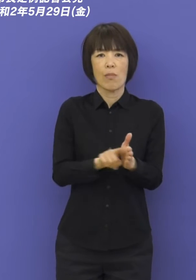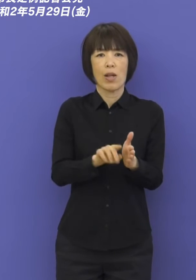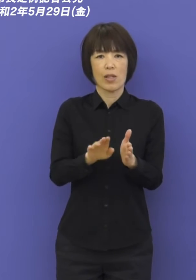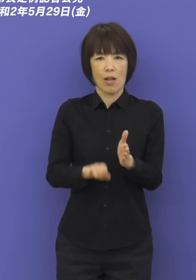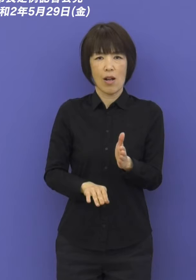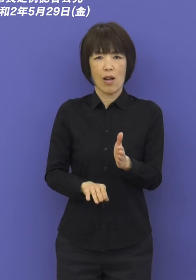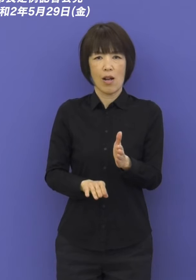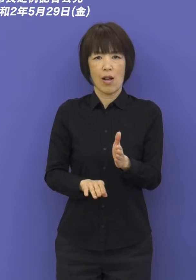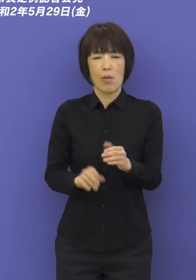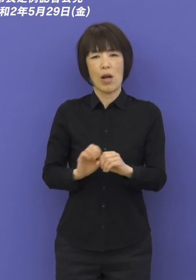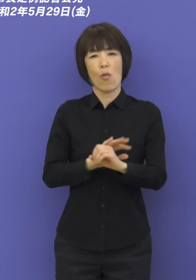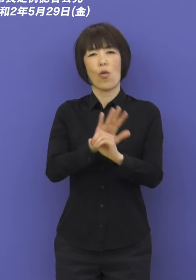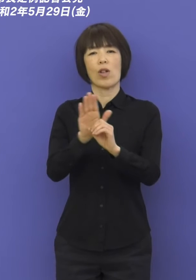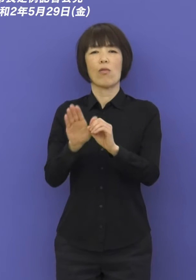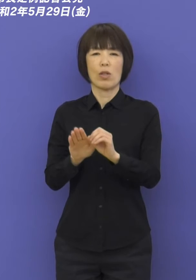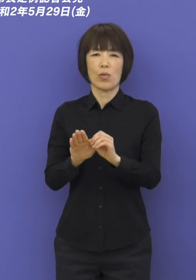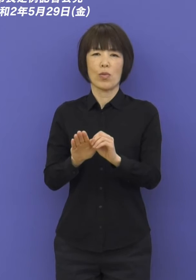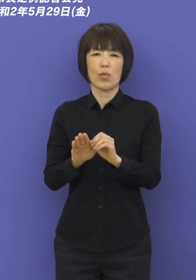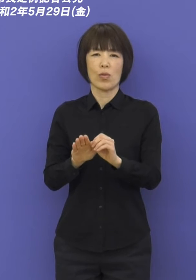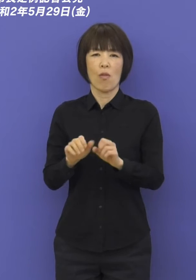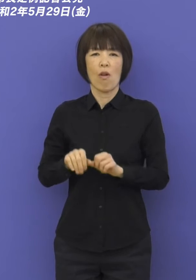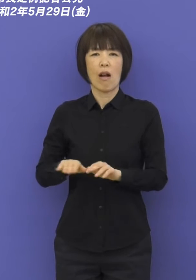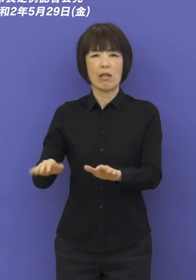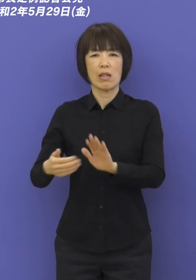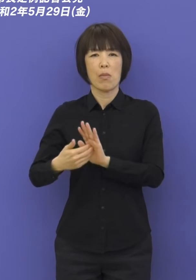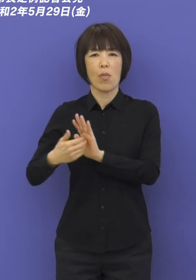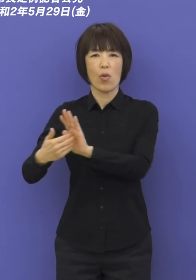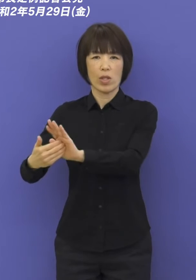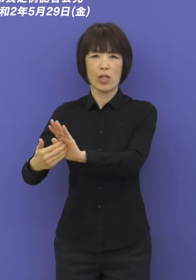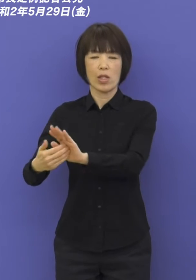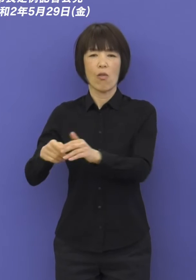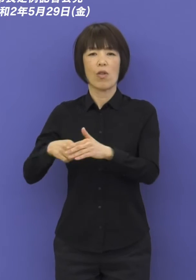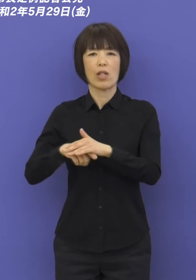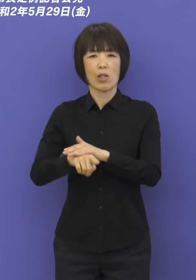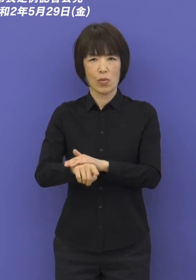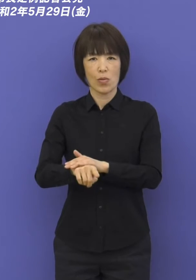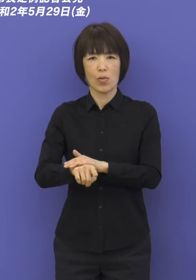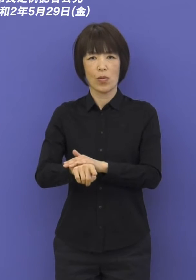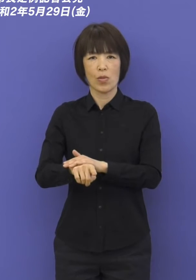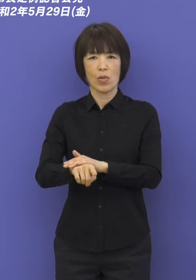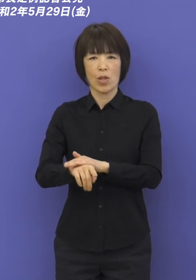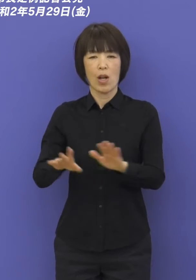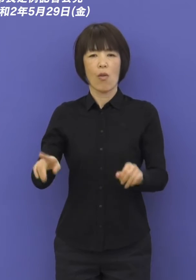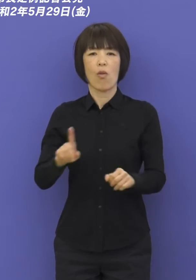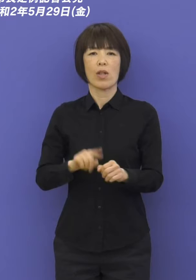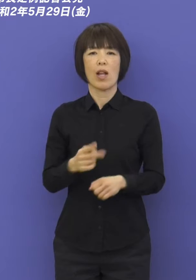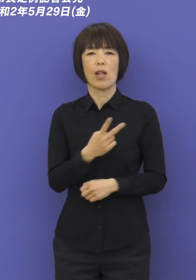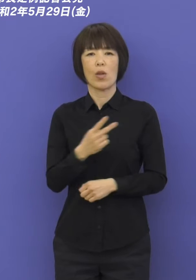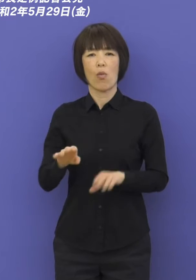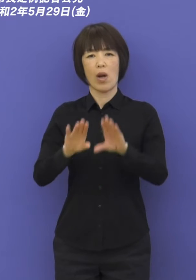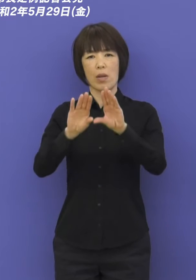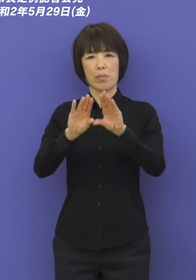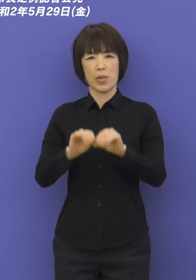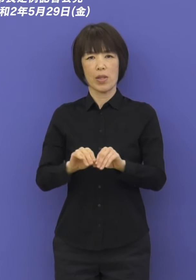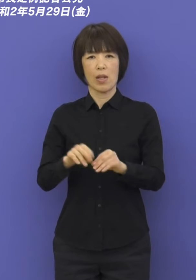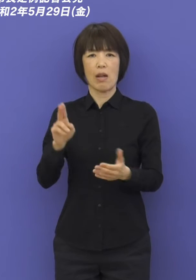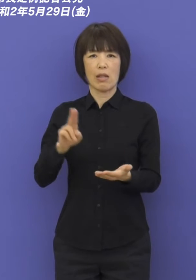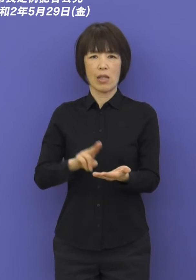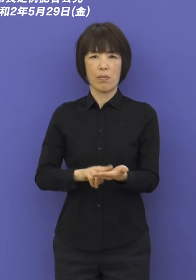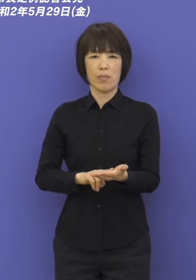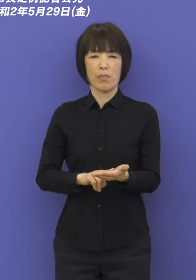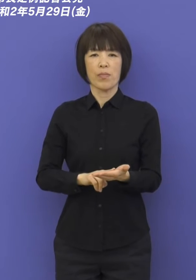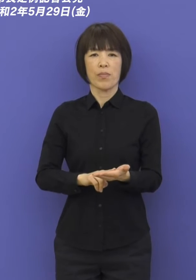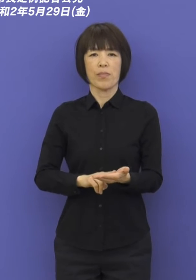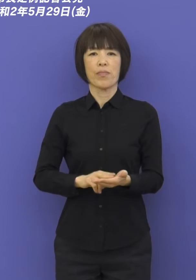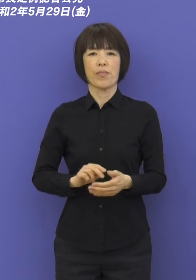が、新型コロナウイルス感染防止の観点から、今年度の開催は中止といたし